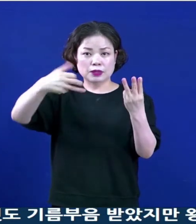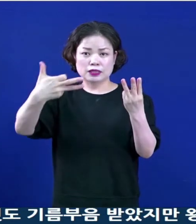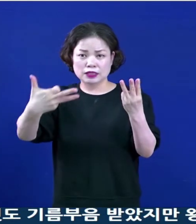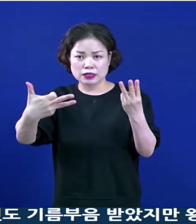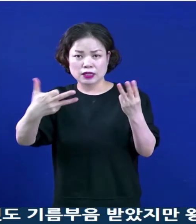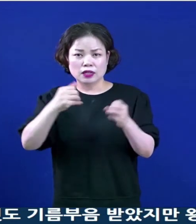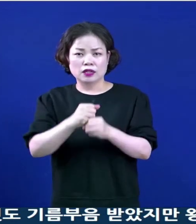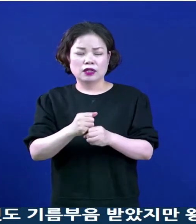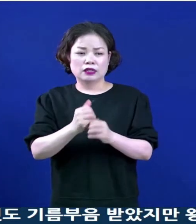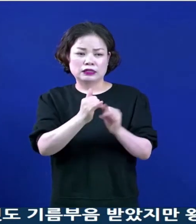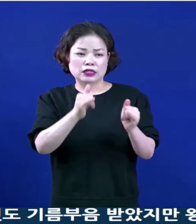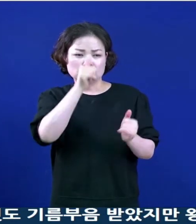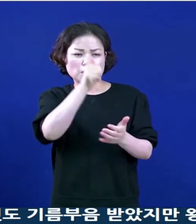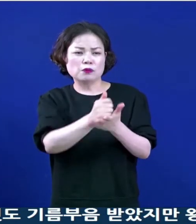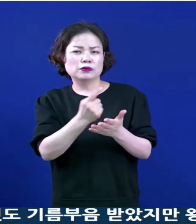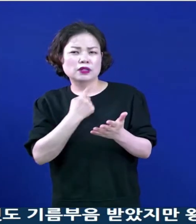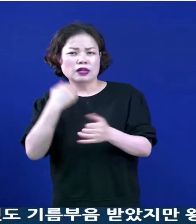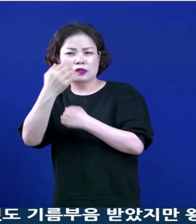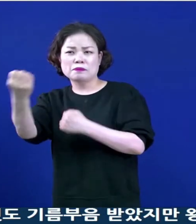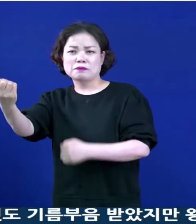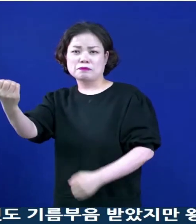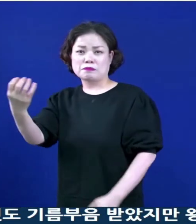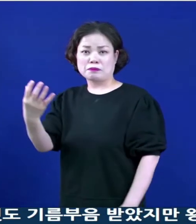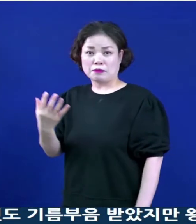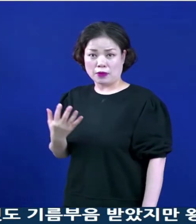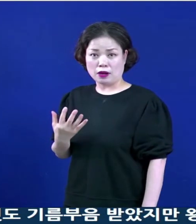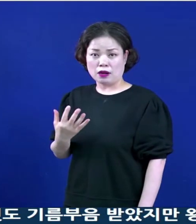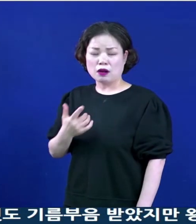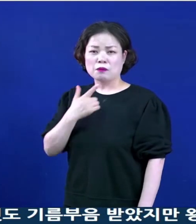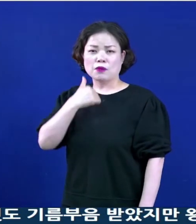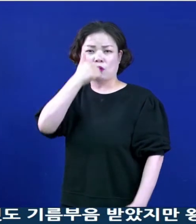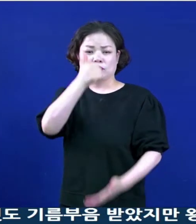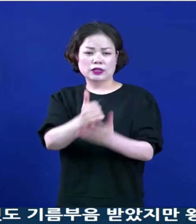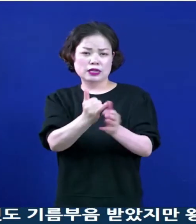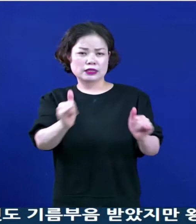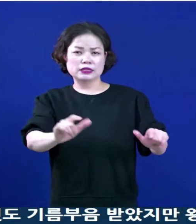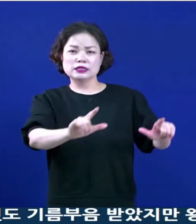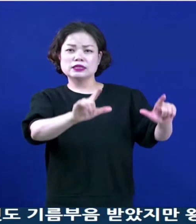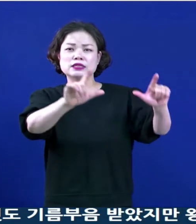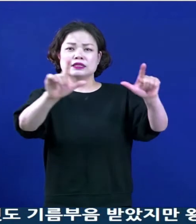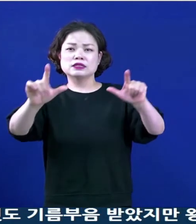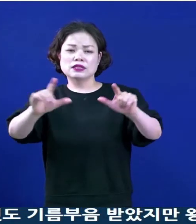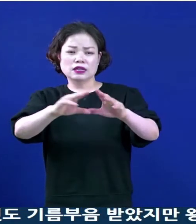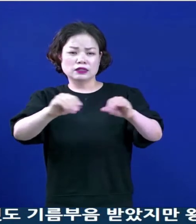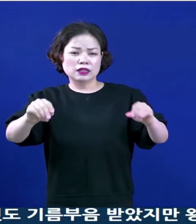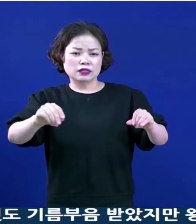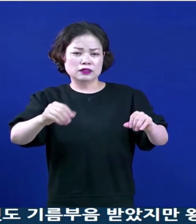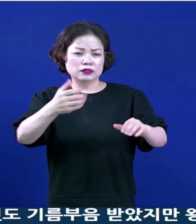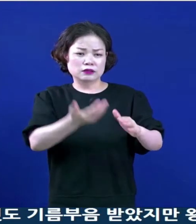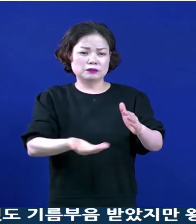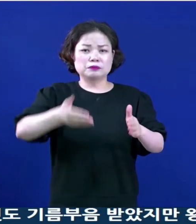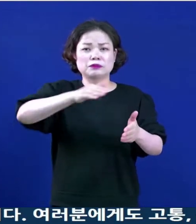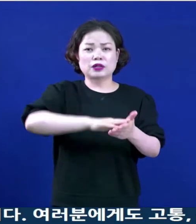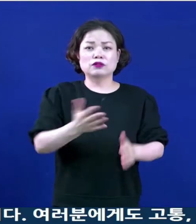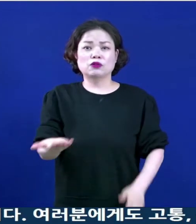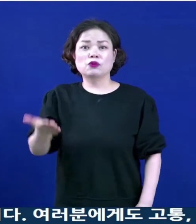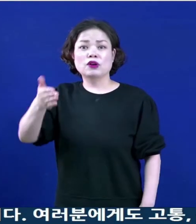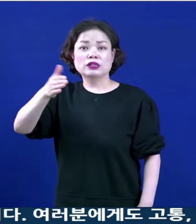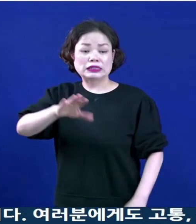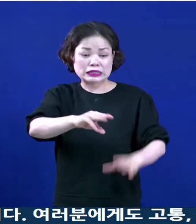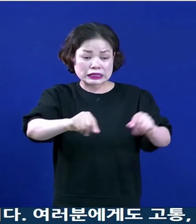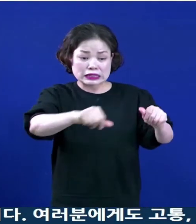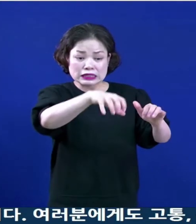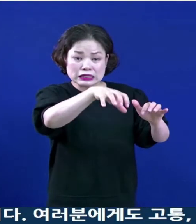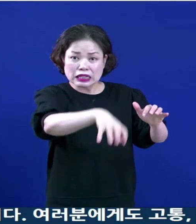범죄한 후에 하나님이 말씀하신 것처럼 범죄한 인생이 땅을 경작한다고 하더라도 그